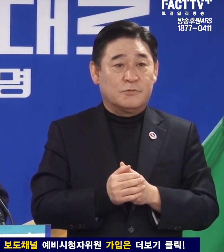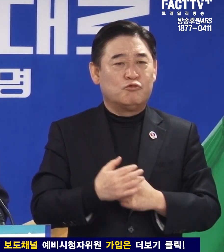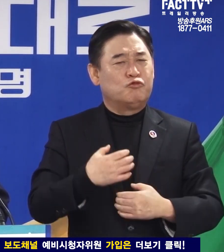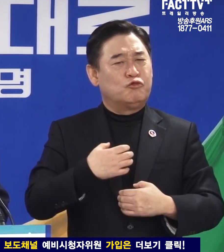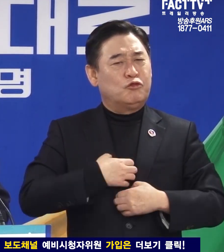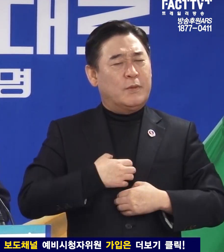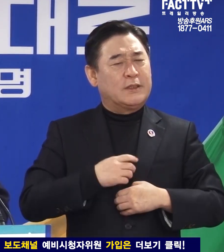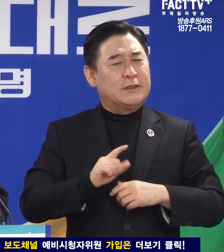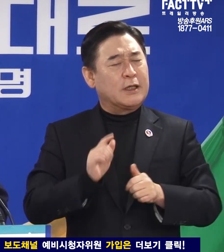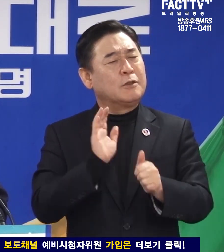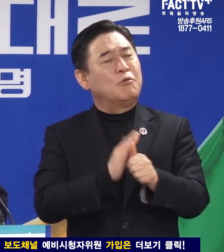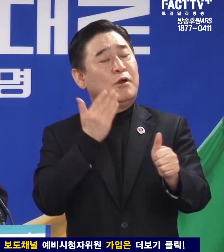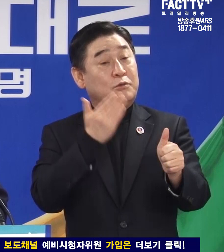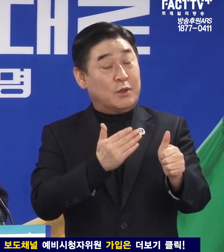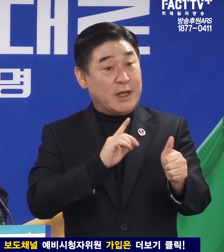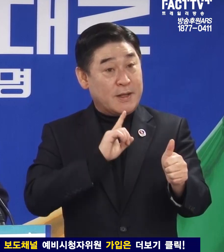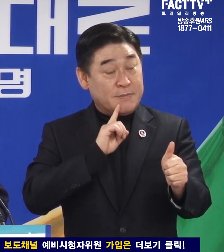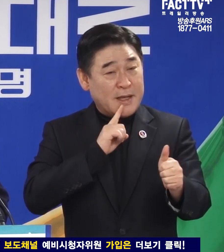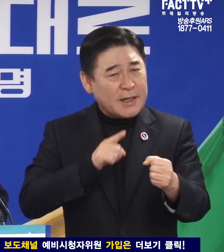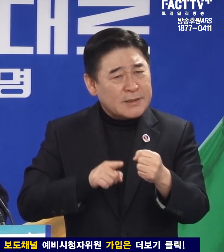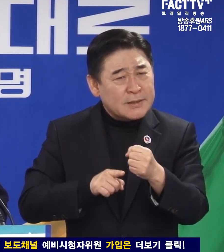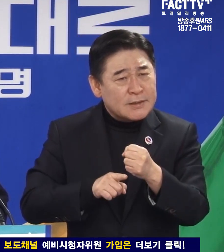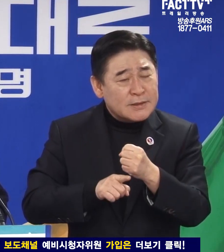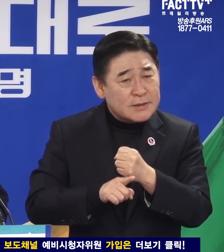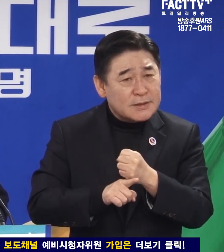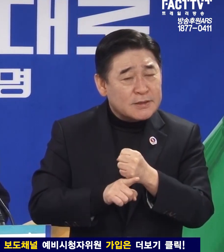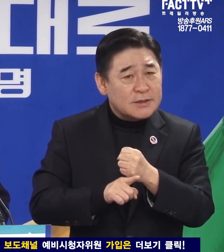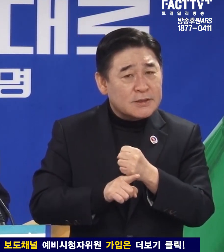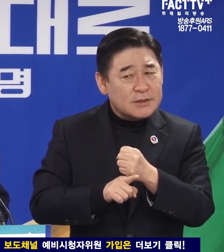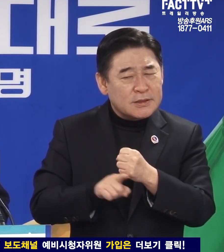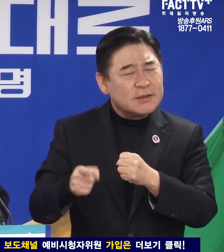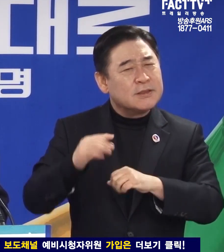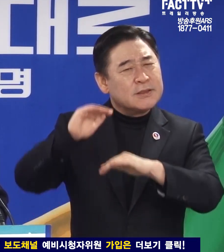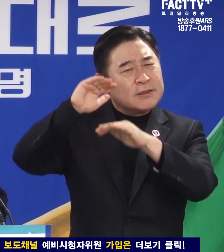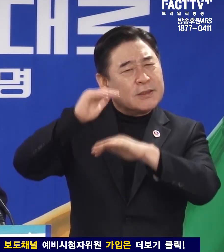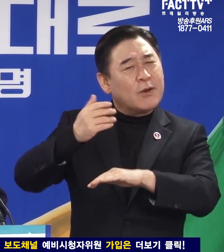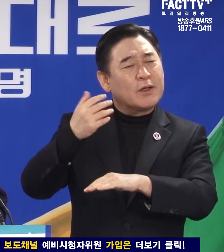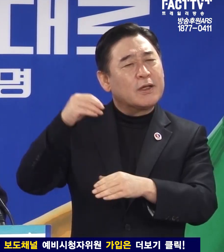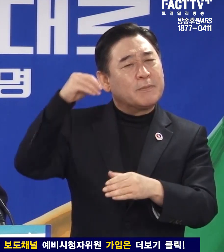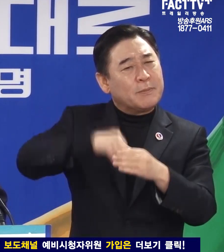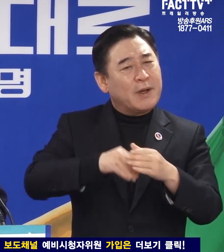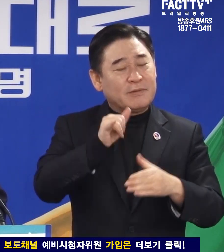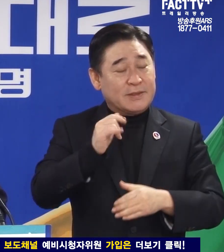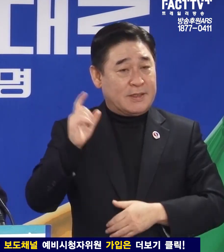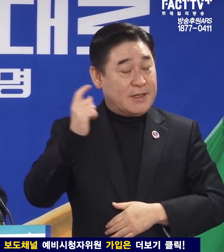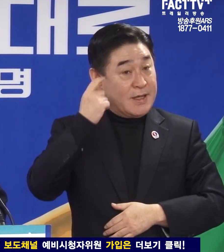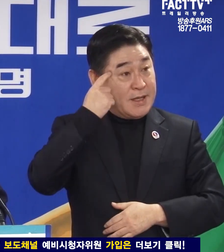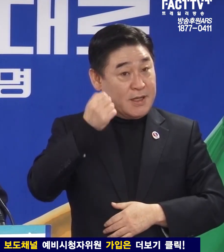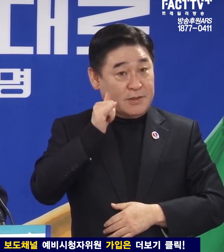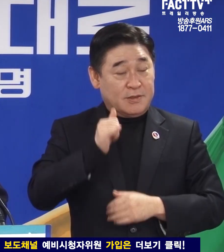위험하지 않게 해라는 그 말에 저는 이 내용들이 포함되어 있을 거라고 강하게 추정합니다.